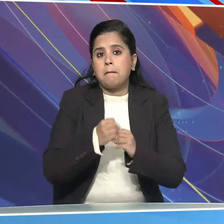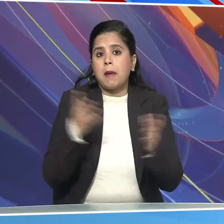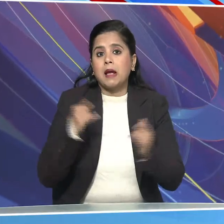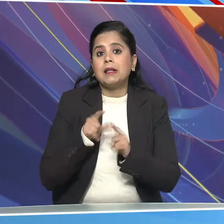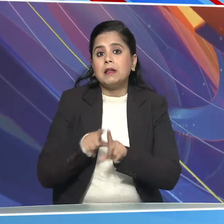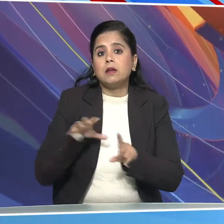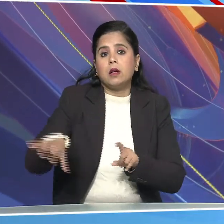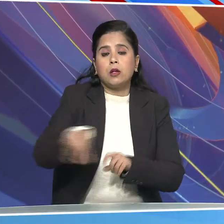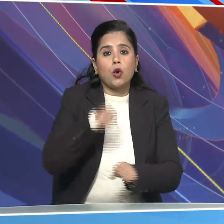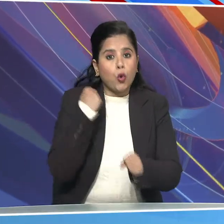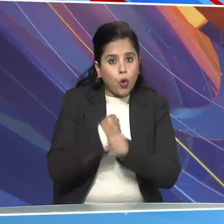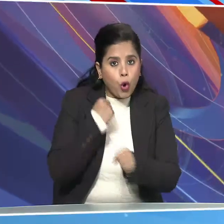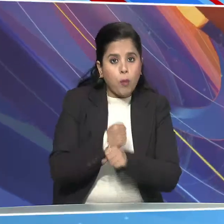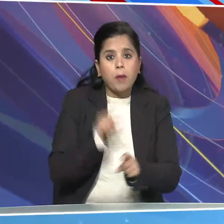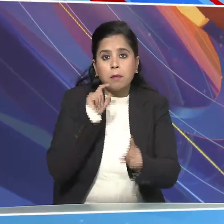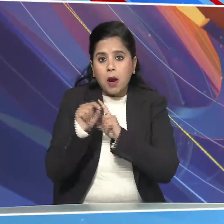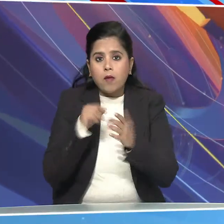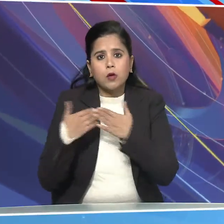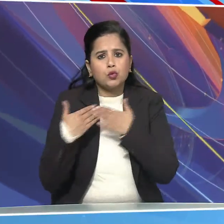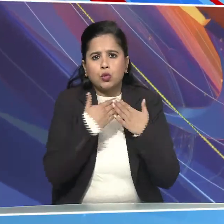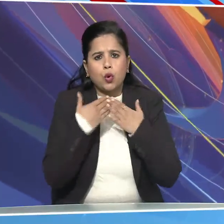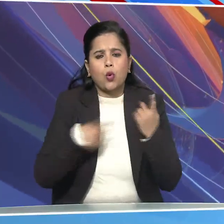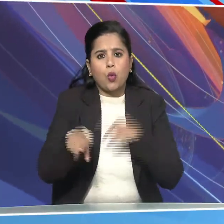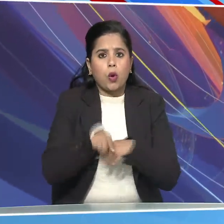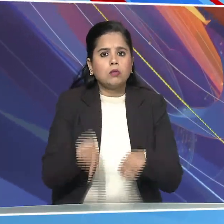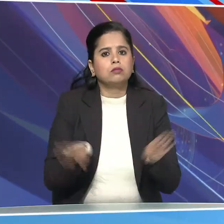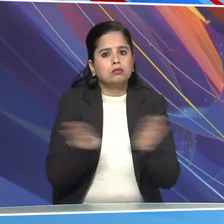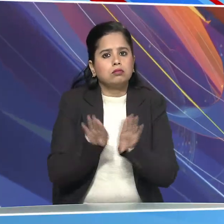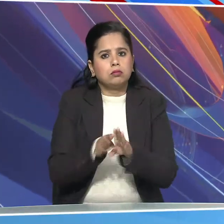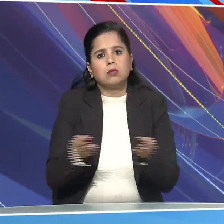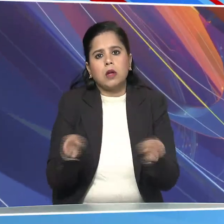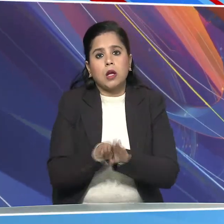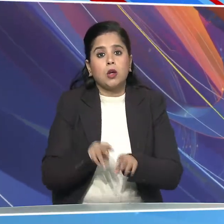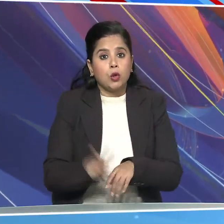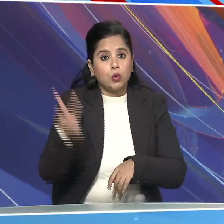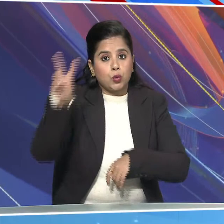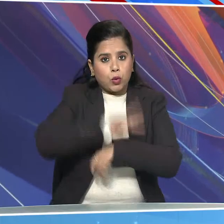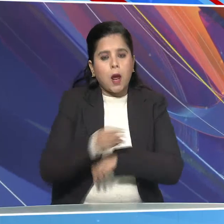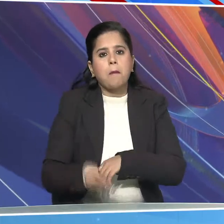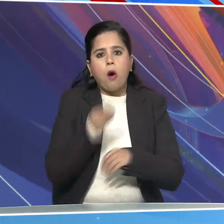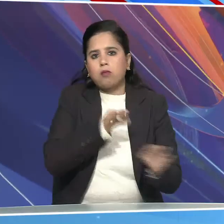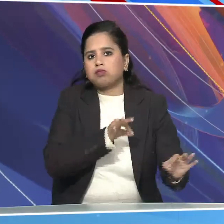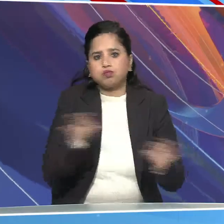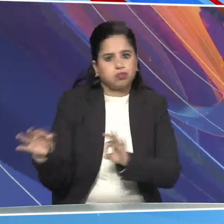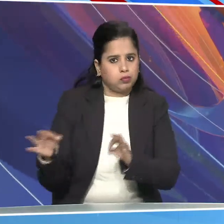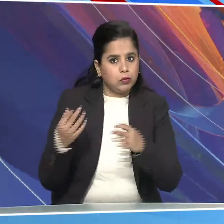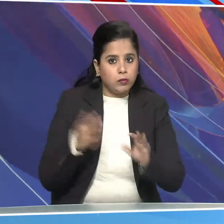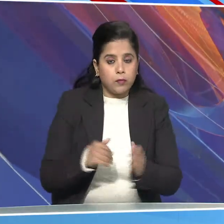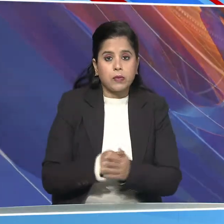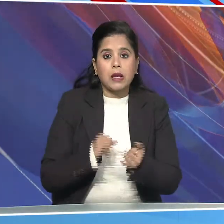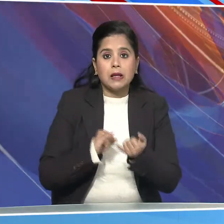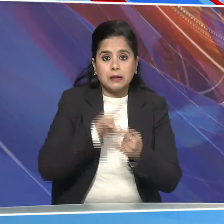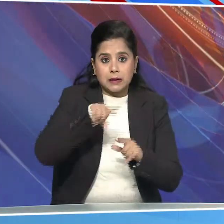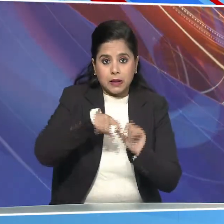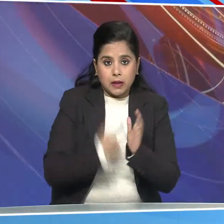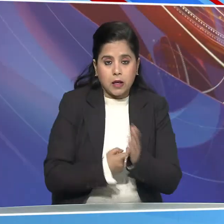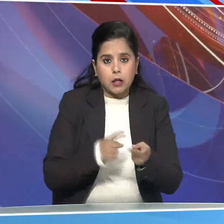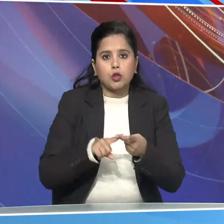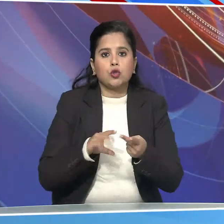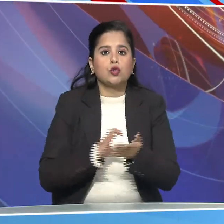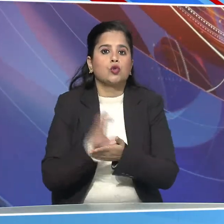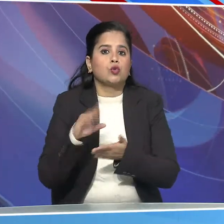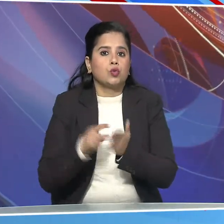जिलों के सरकारी और प्राइवेट स्कूलों में सर्दी की छुट्टियां दो दिन और बढ़ा दी गई हैं सीकर चूरू